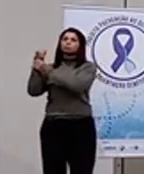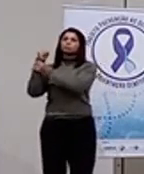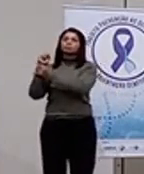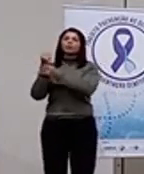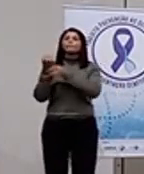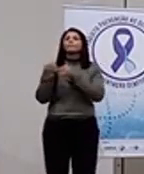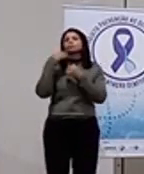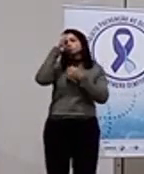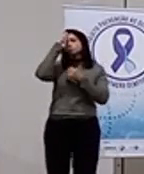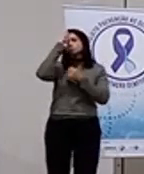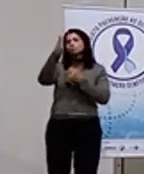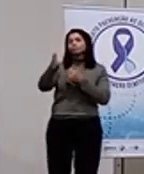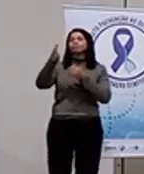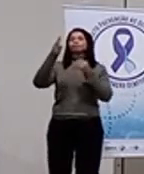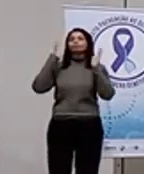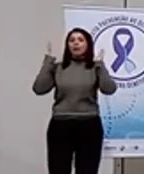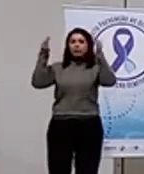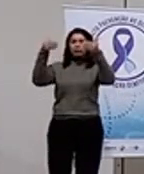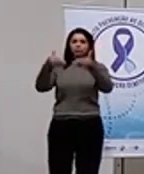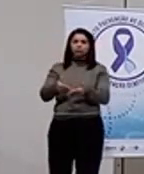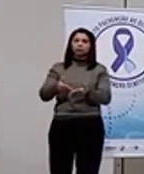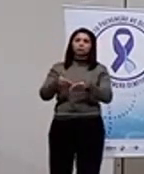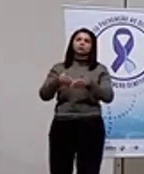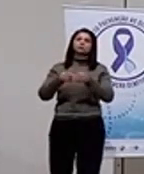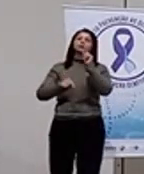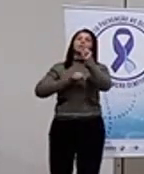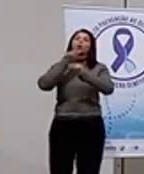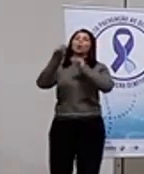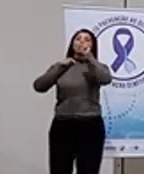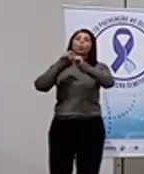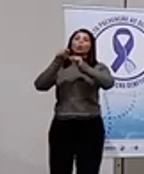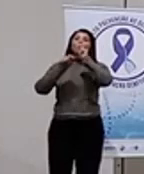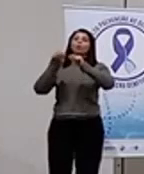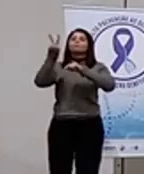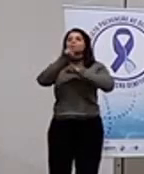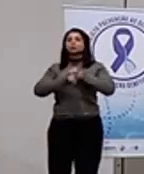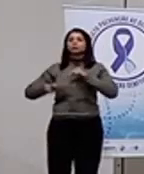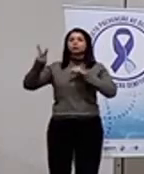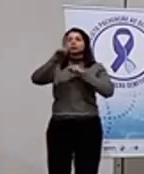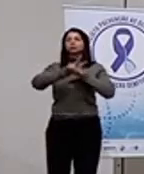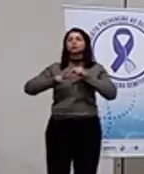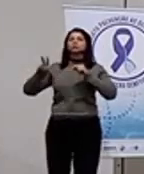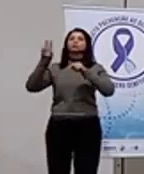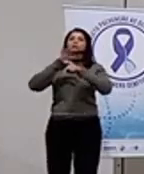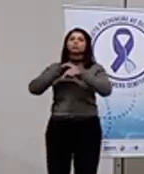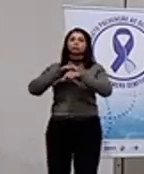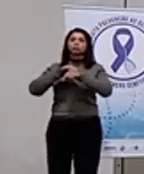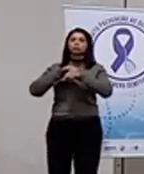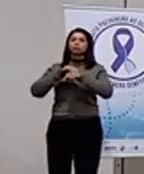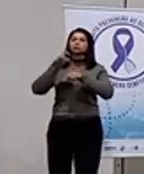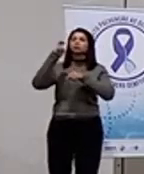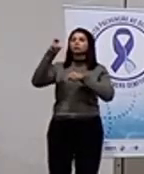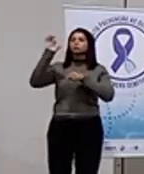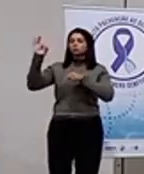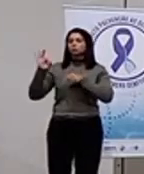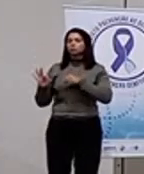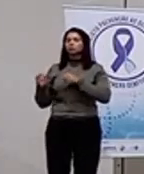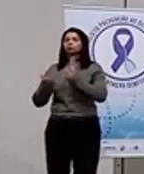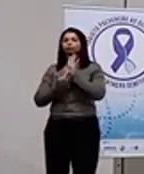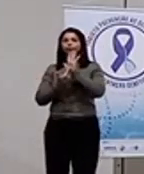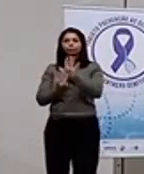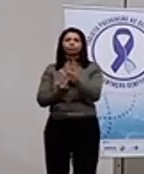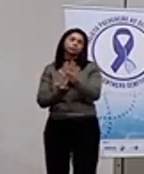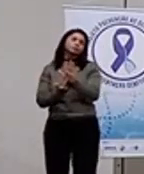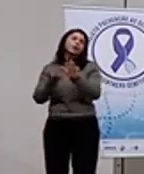tratamento específico que vise atingir o mecanismo da doença, apenas 5% delas apresentam. E por que